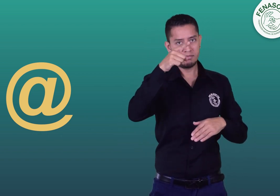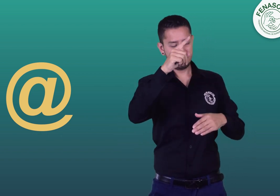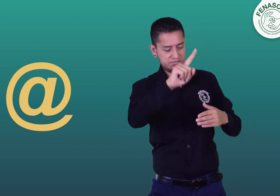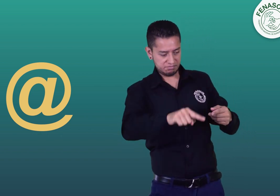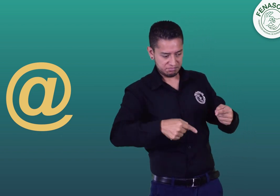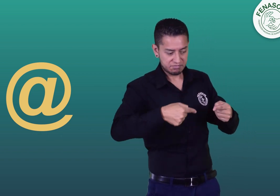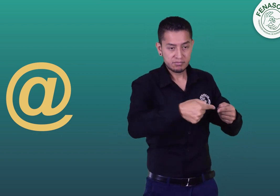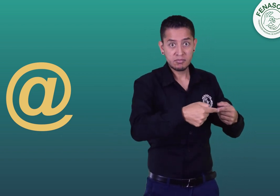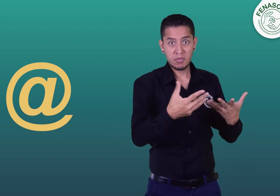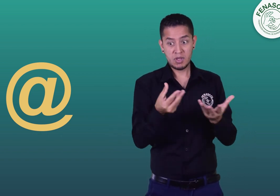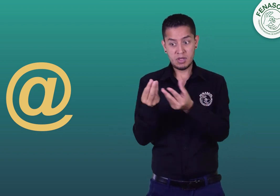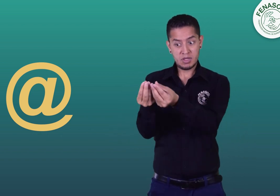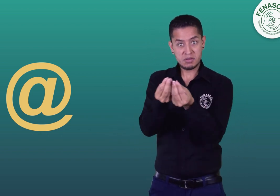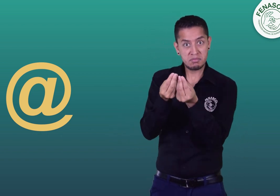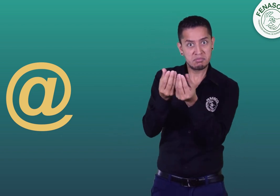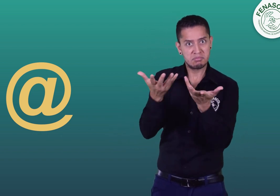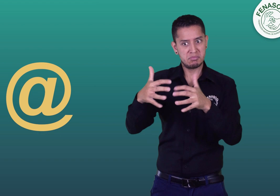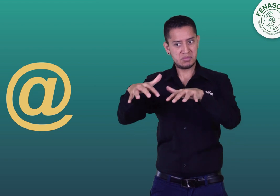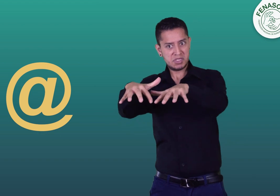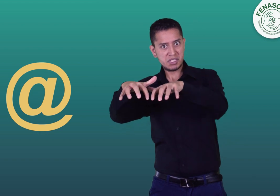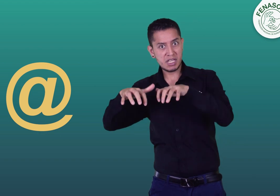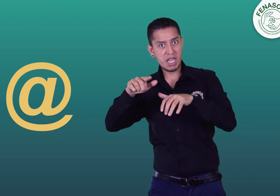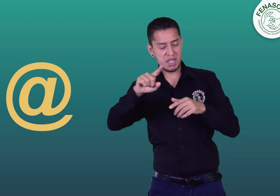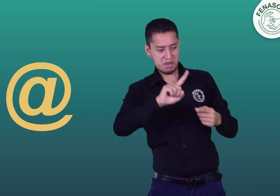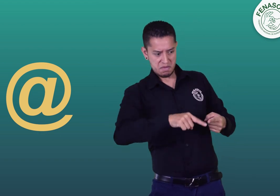o las autoridades como consejos y asambleas.